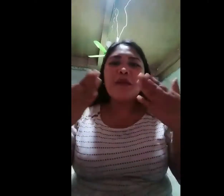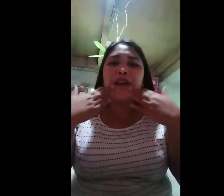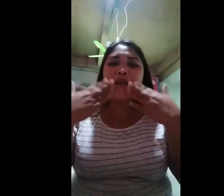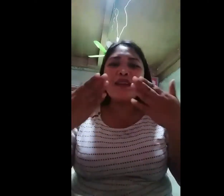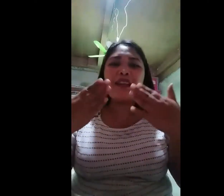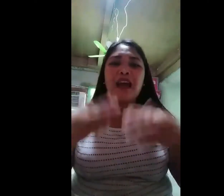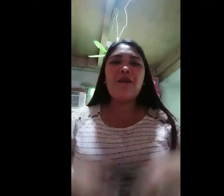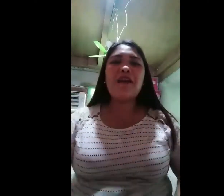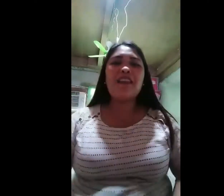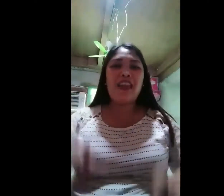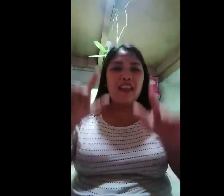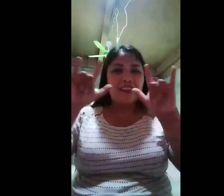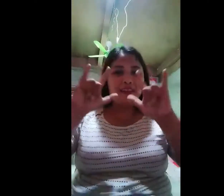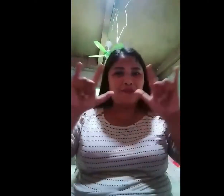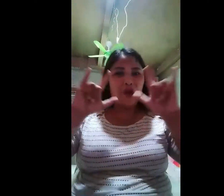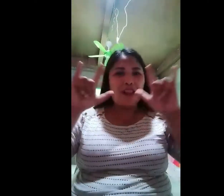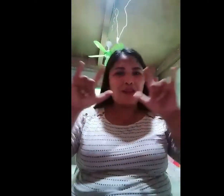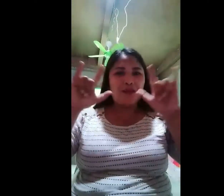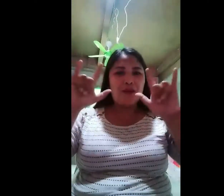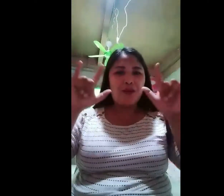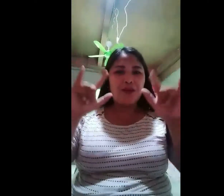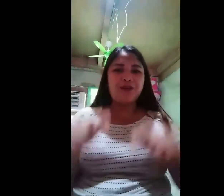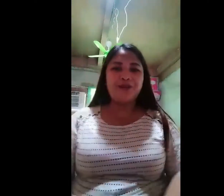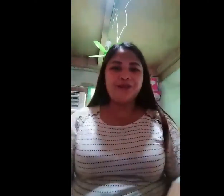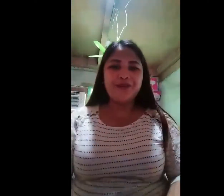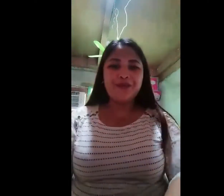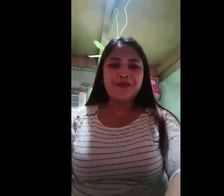Maraming salamat, and we love you po.